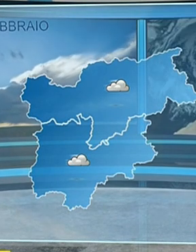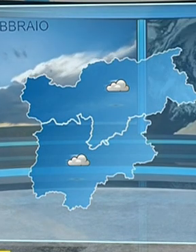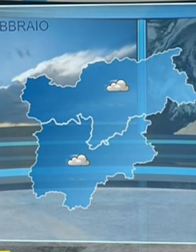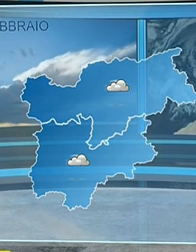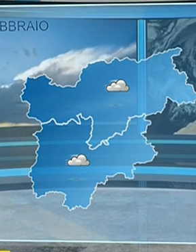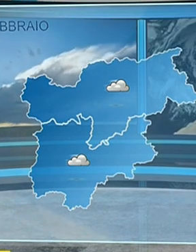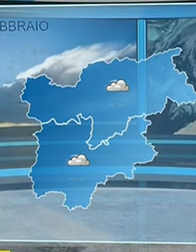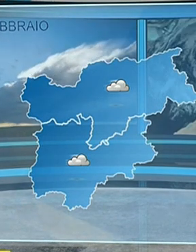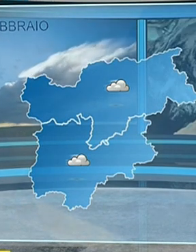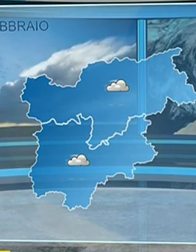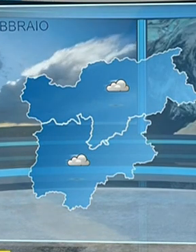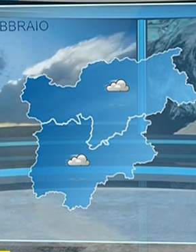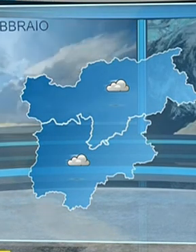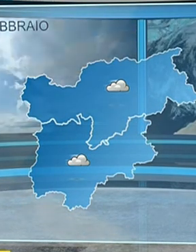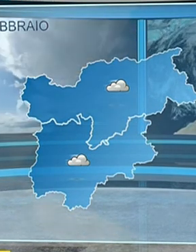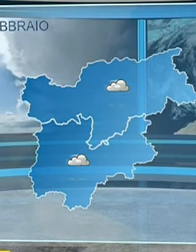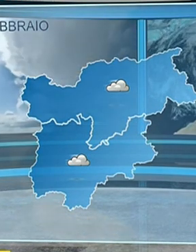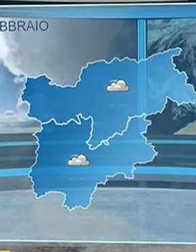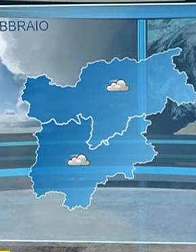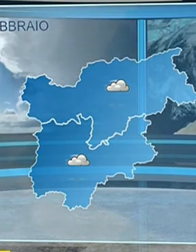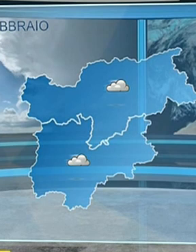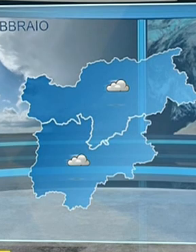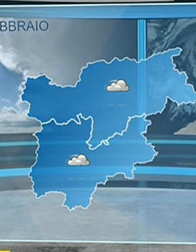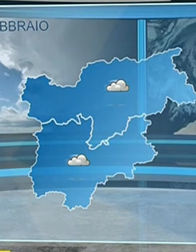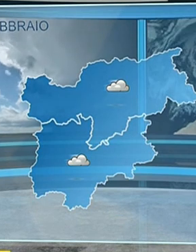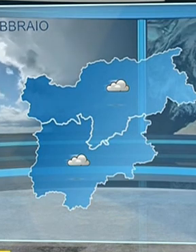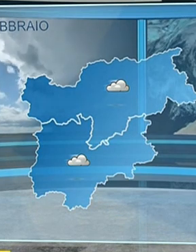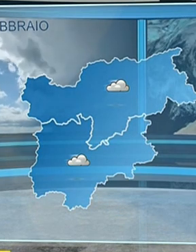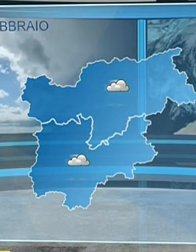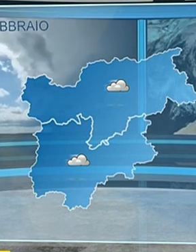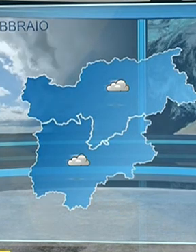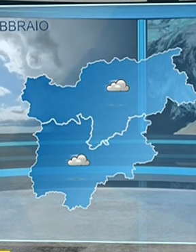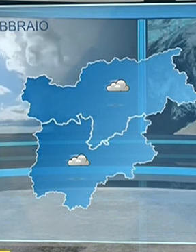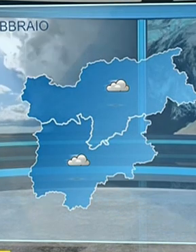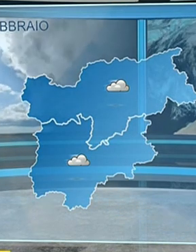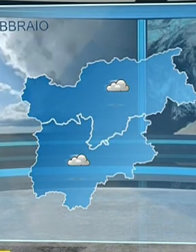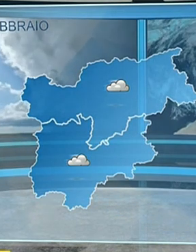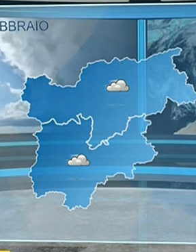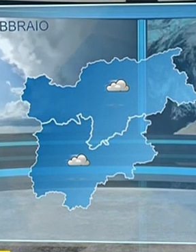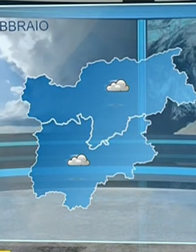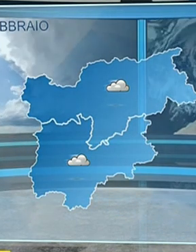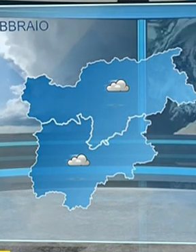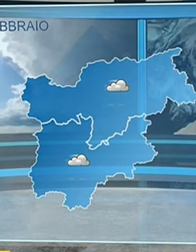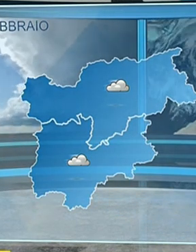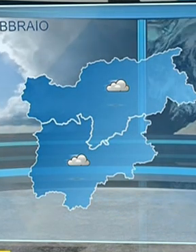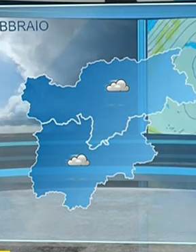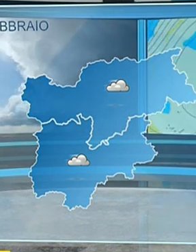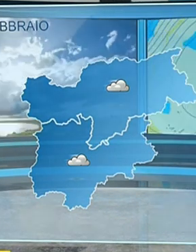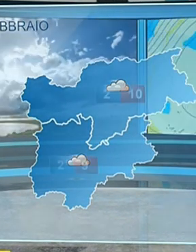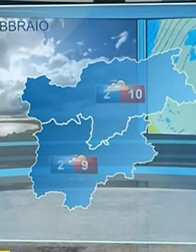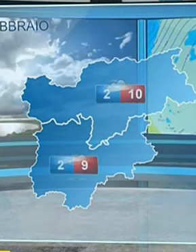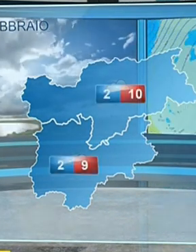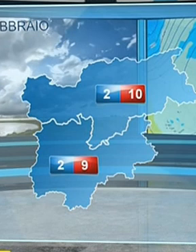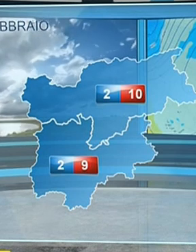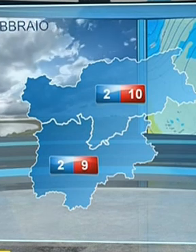senza precipitazioni. Sui settori settentrionali invece potremmo avere maggiori parentesi soleggiate. Temperature minime